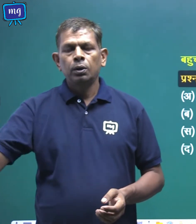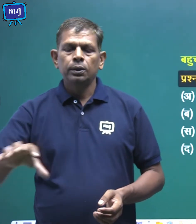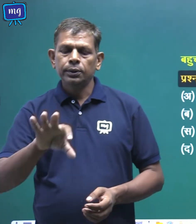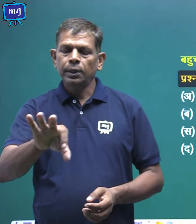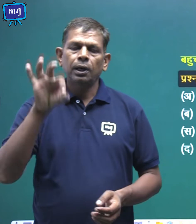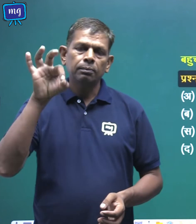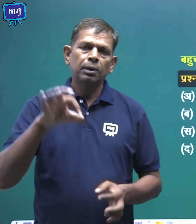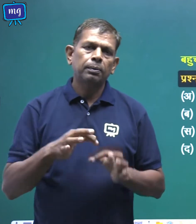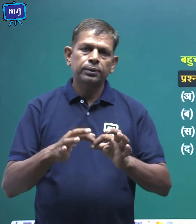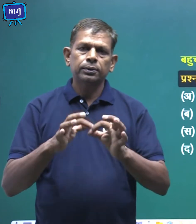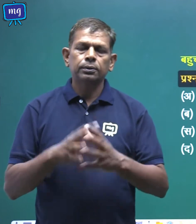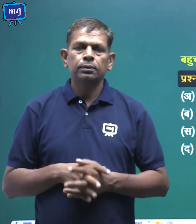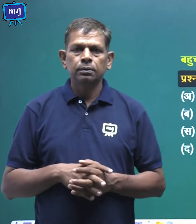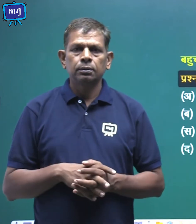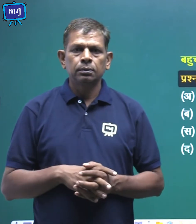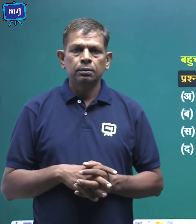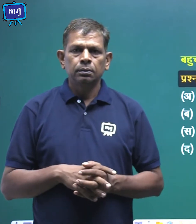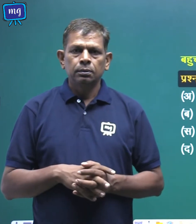बहुचयनात्मक प्रश्न।